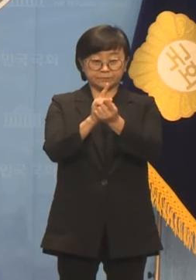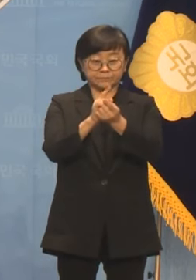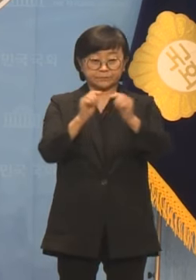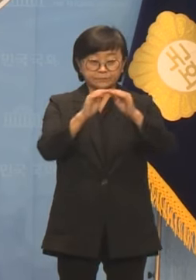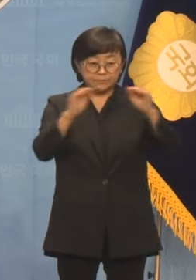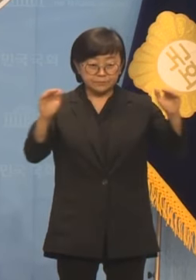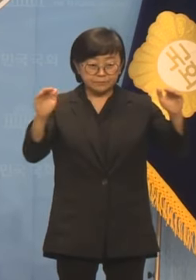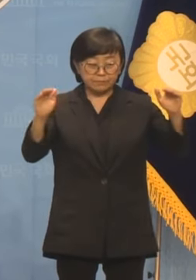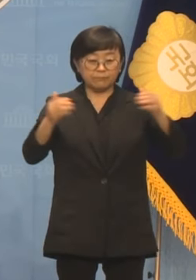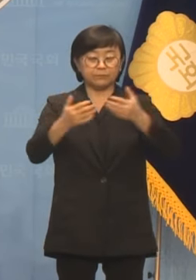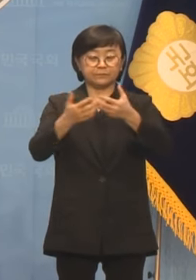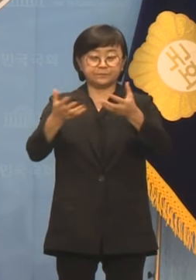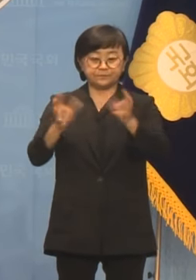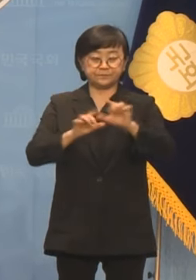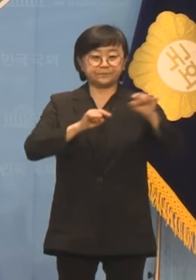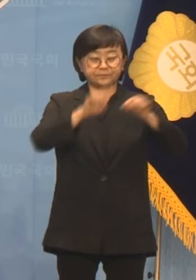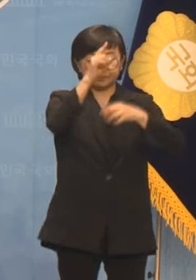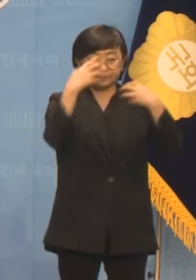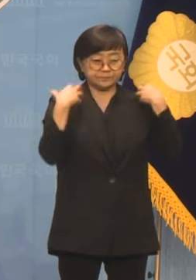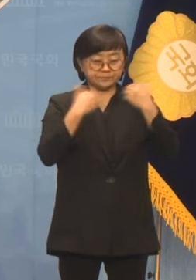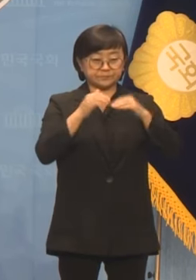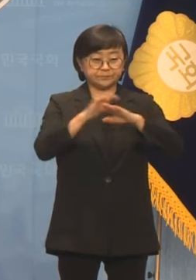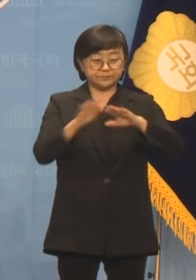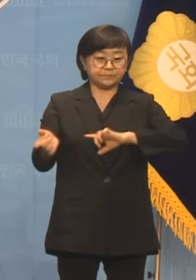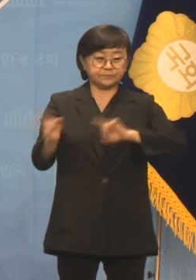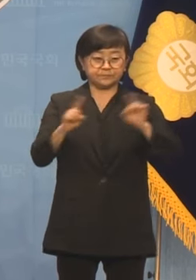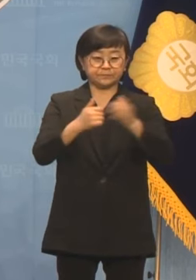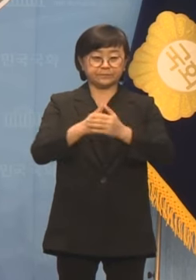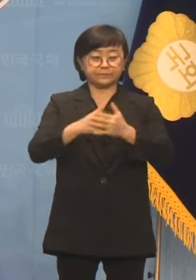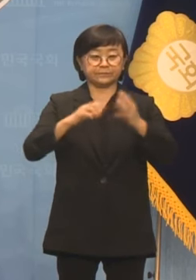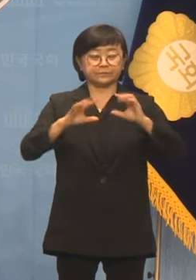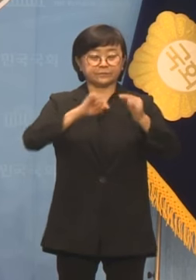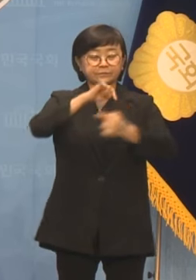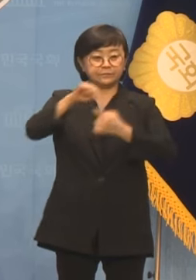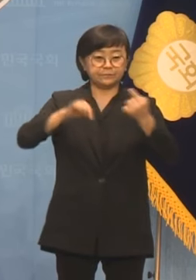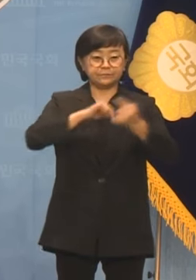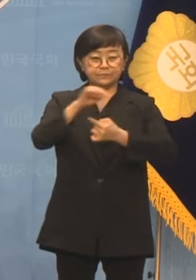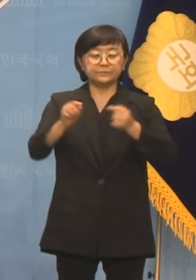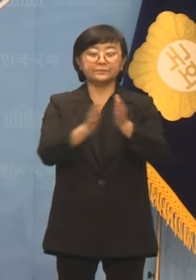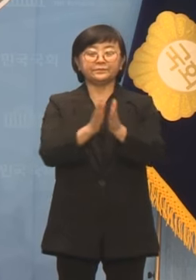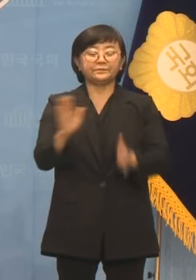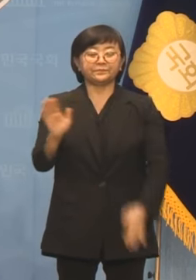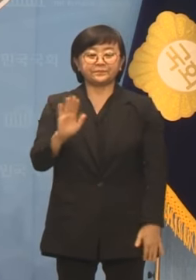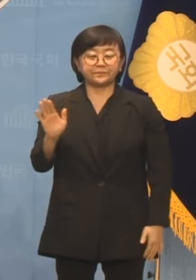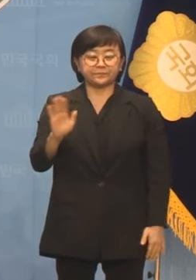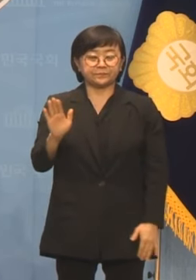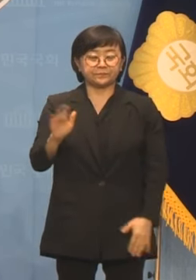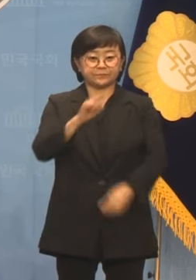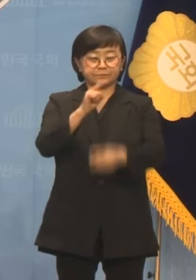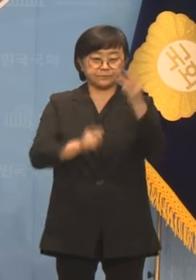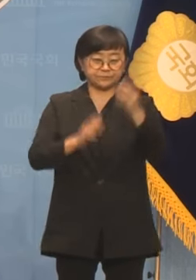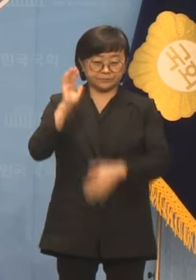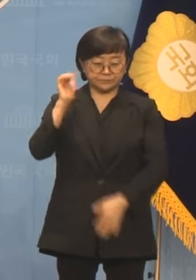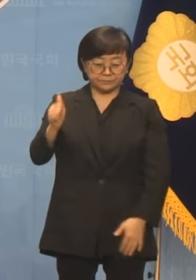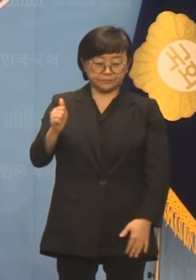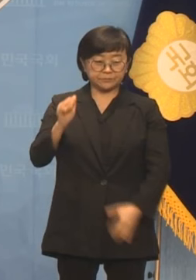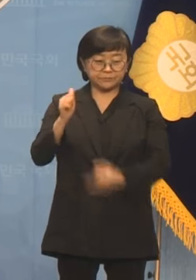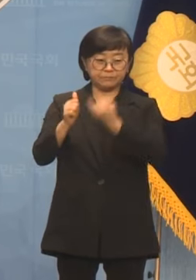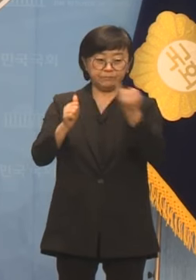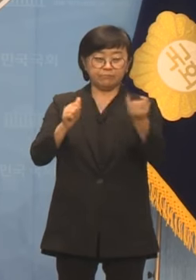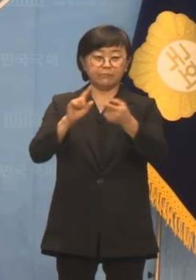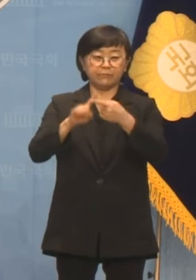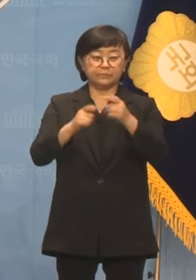수평적 당정관계를 회복하고 원활한 국정운영을 모색하는 출발점이 아니라 윤석열 대통령과 김건희